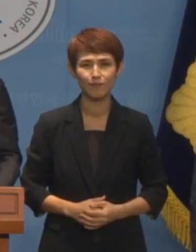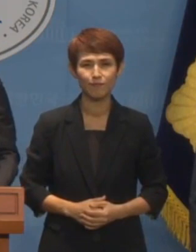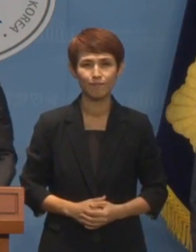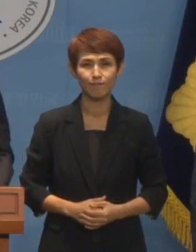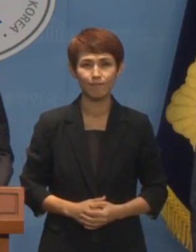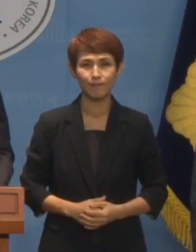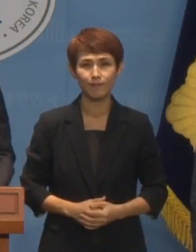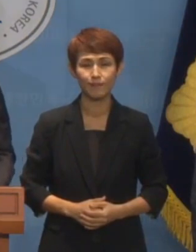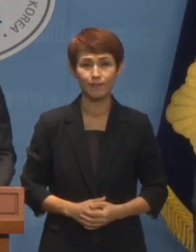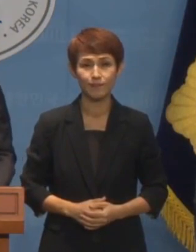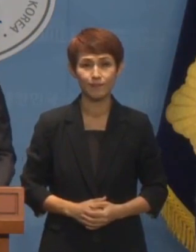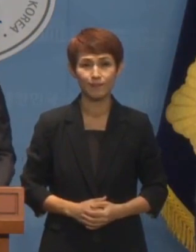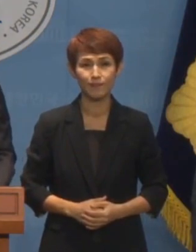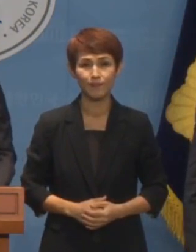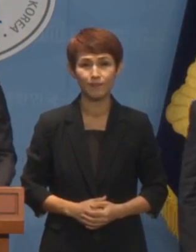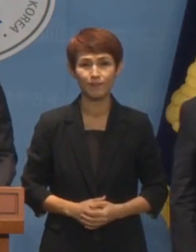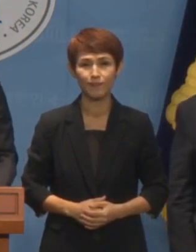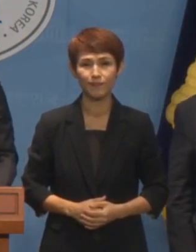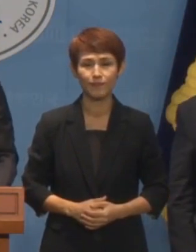예, 이제